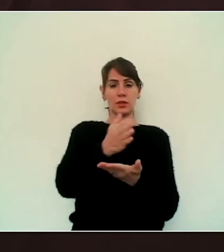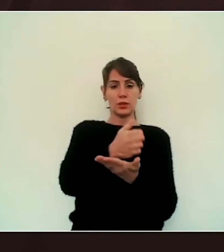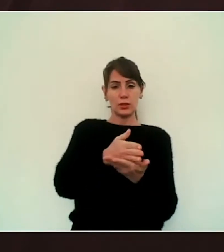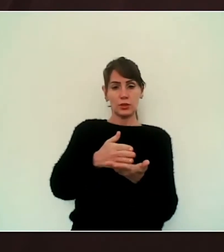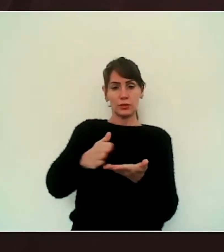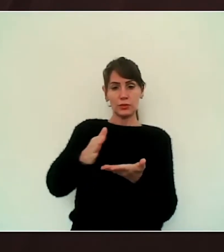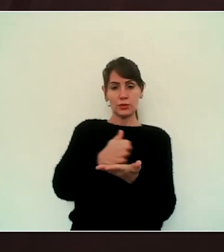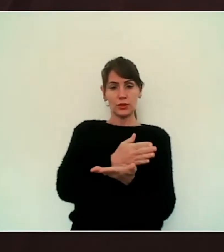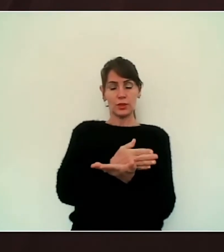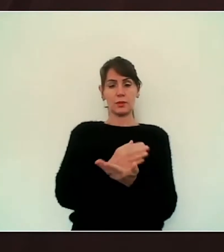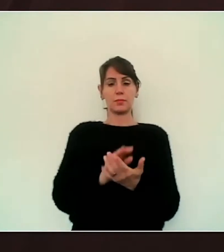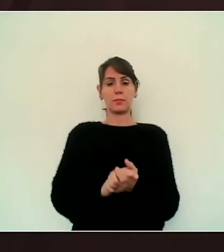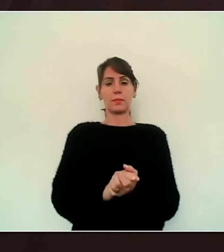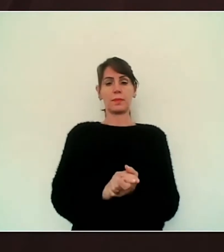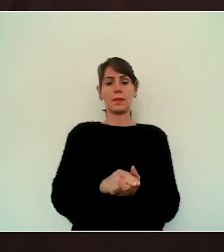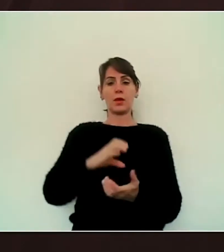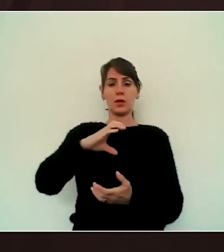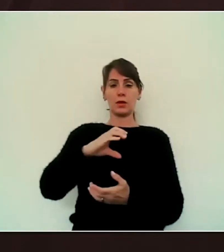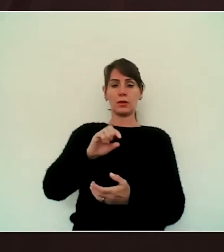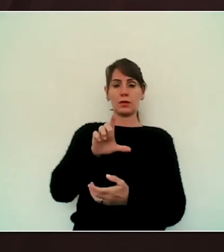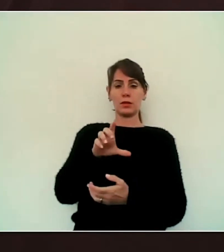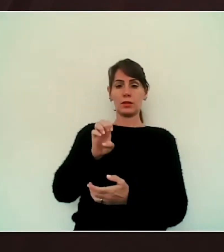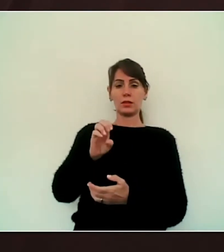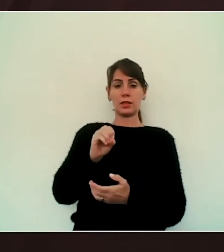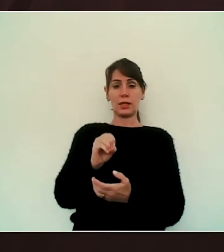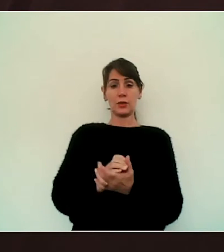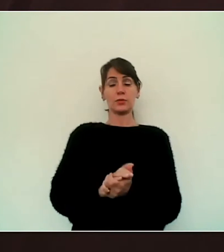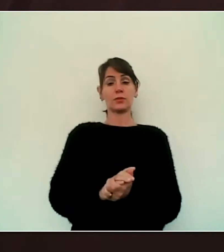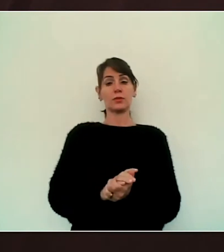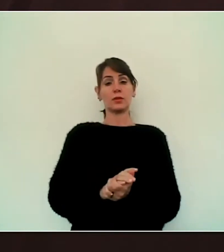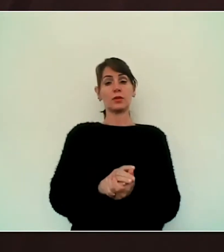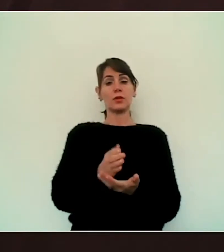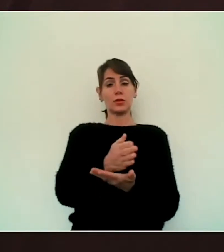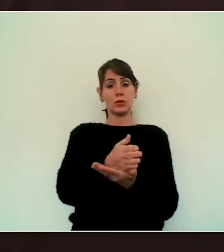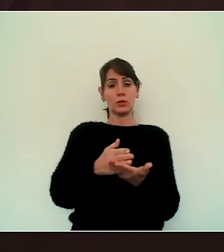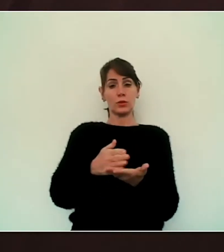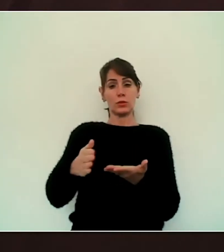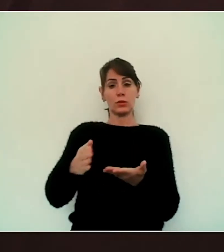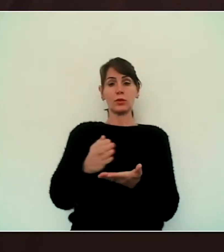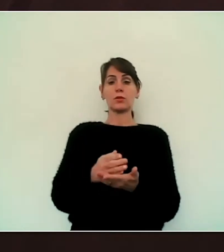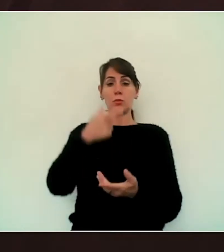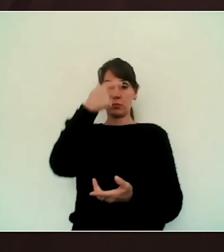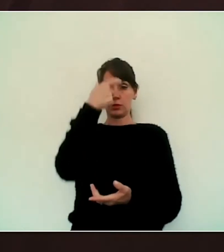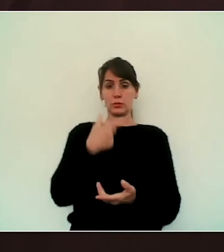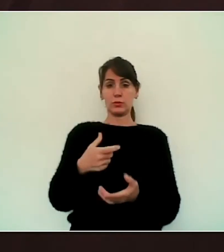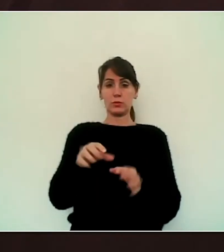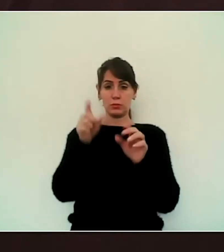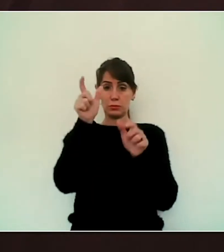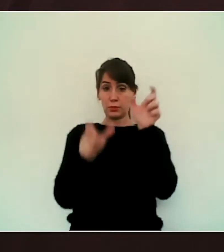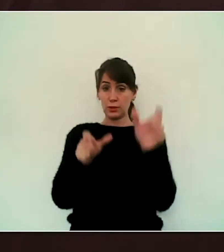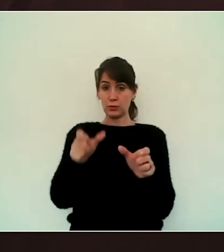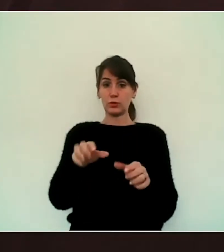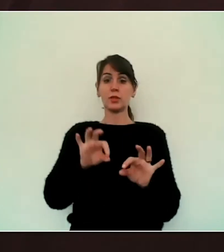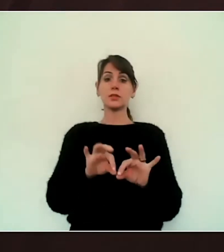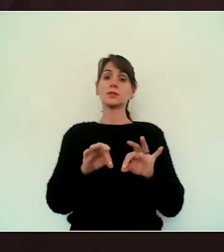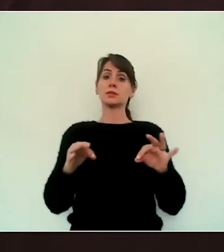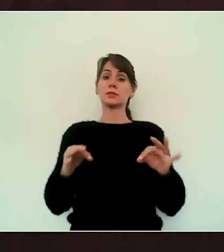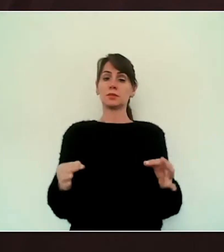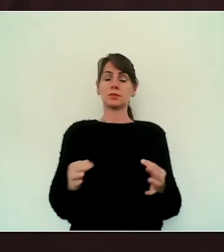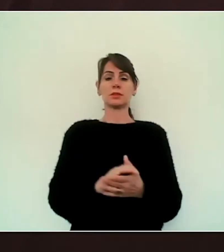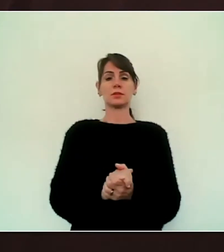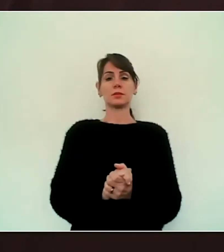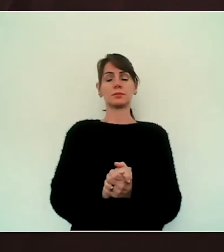em Éfeso já havia a obra dos nicolaítas, que foi rejeitada pela igreja, porém em